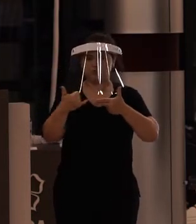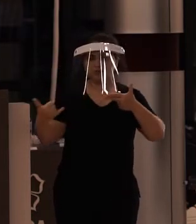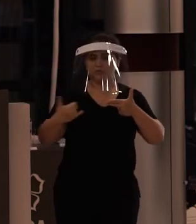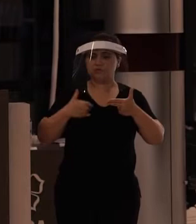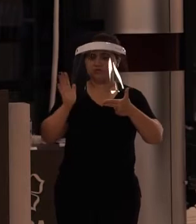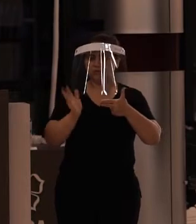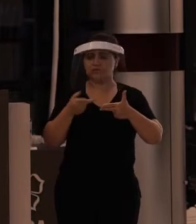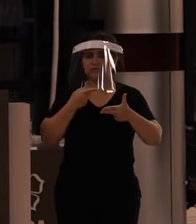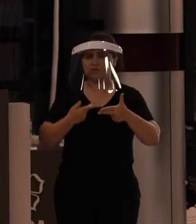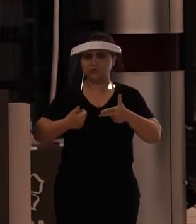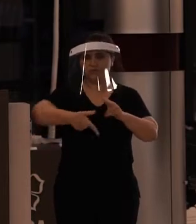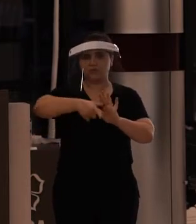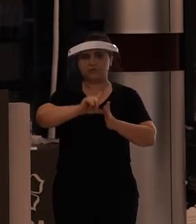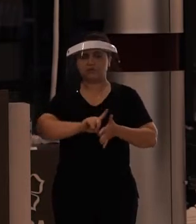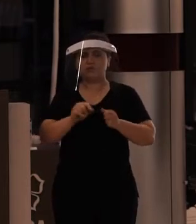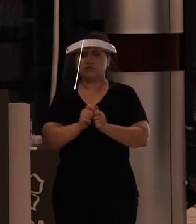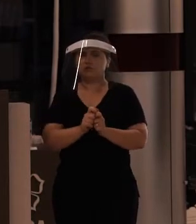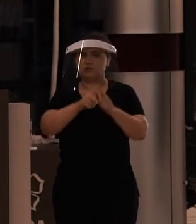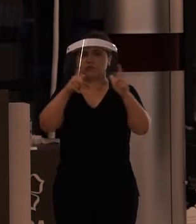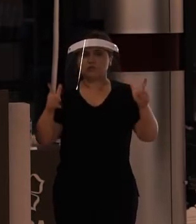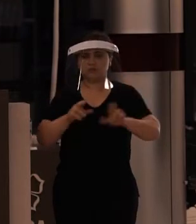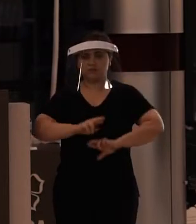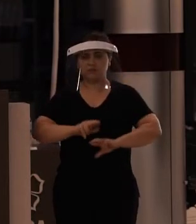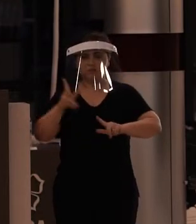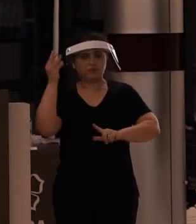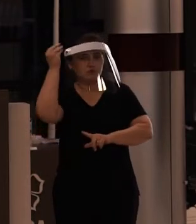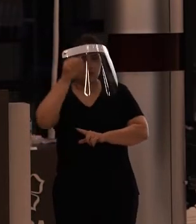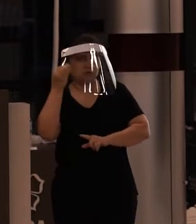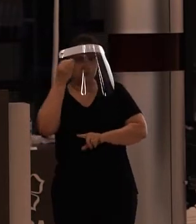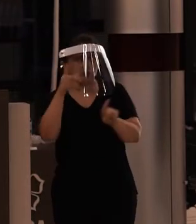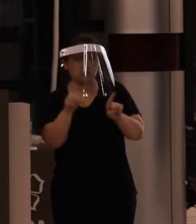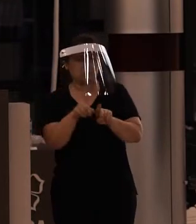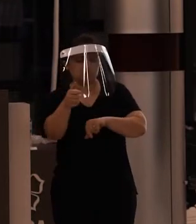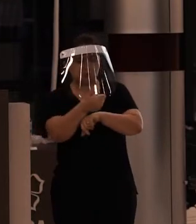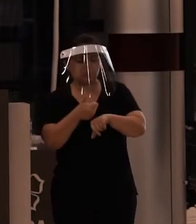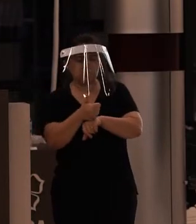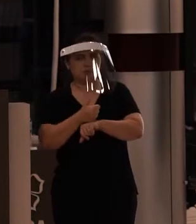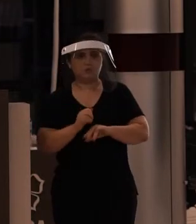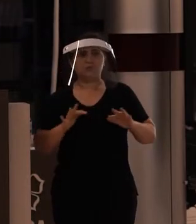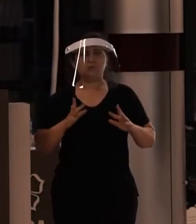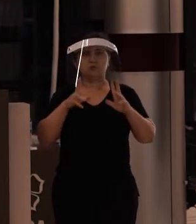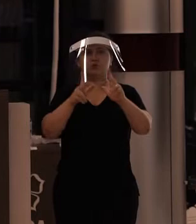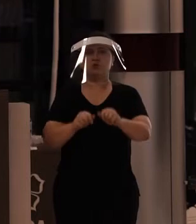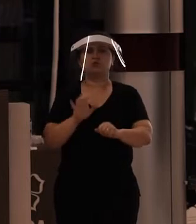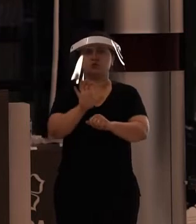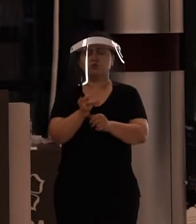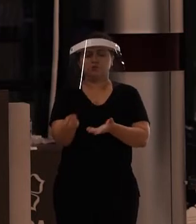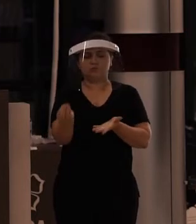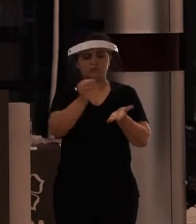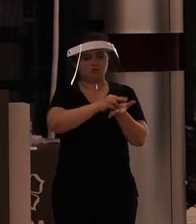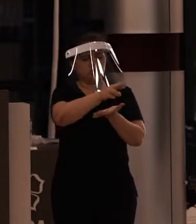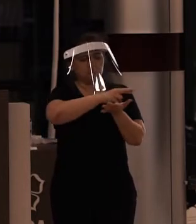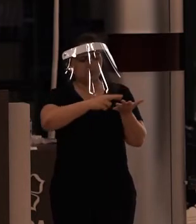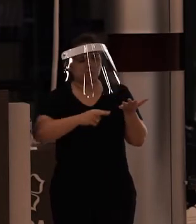dito aqui, isso faz uma grande diferença. Então, nós temos tudo isso aqui vai nos nossos relatórios.